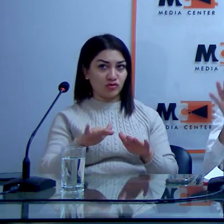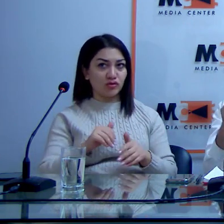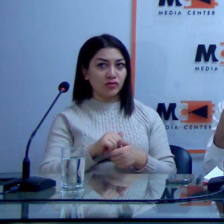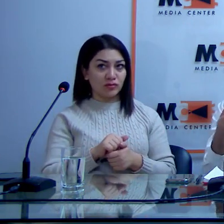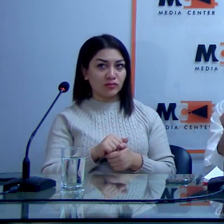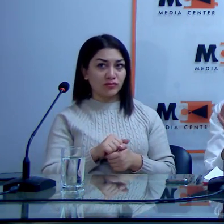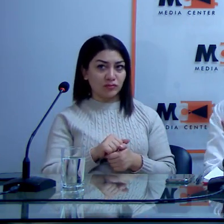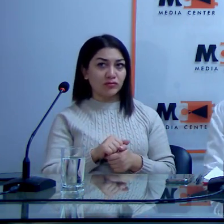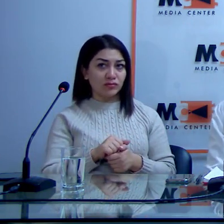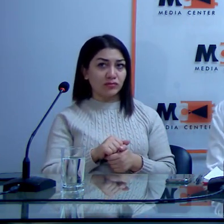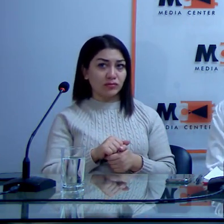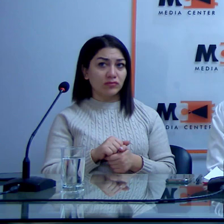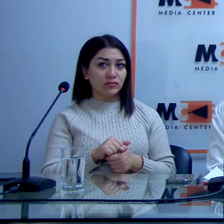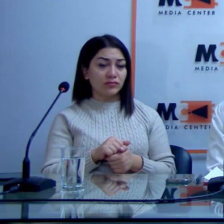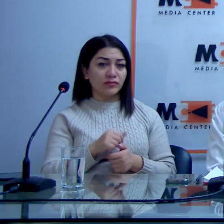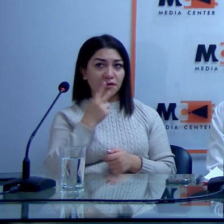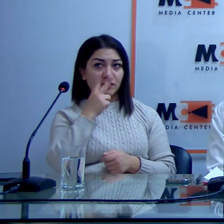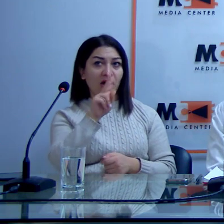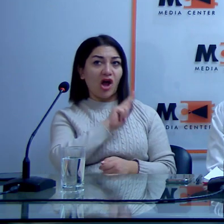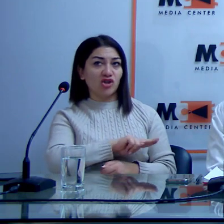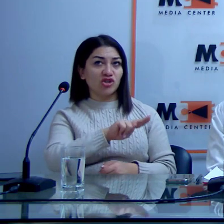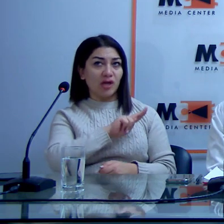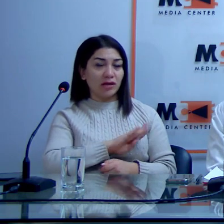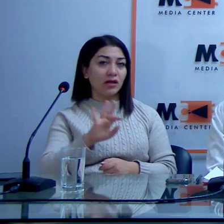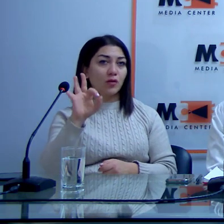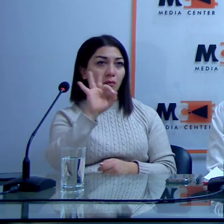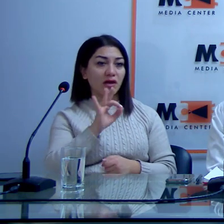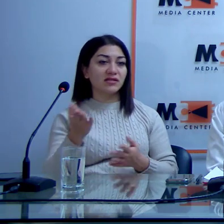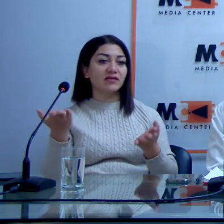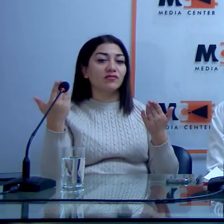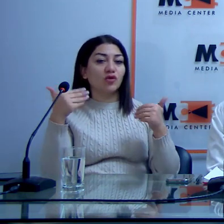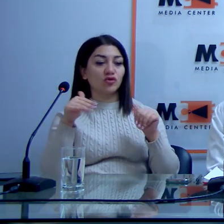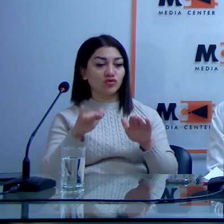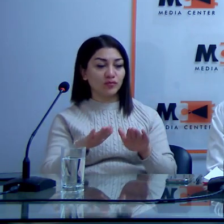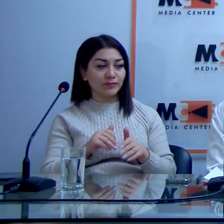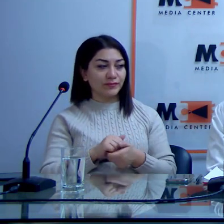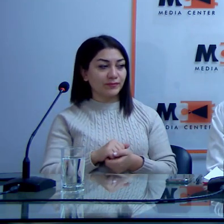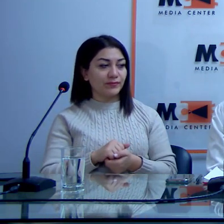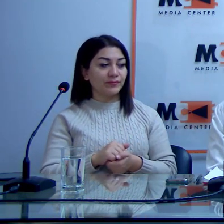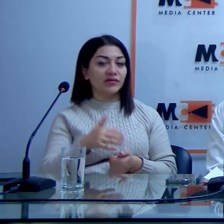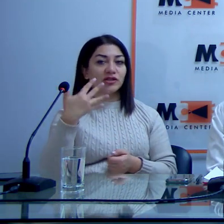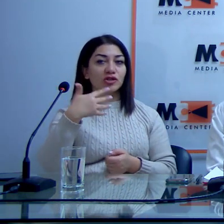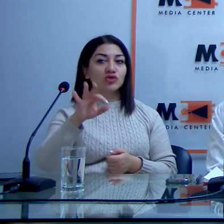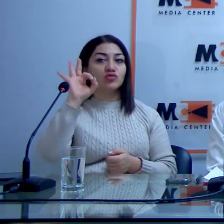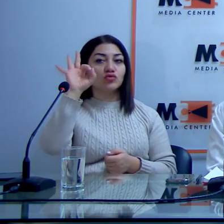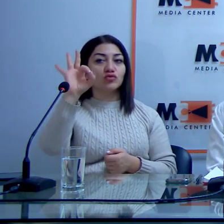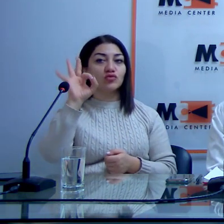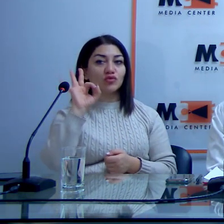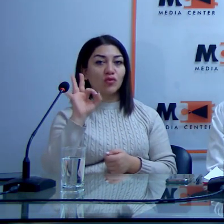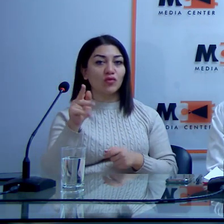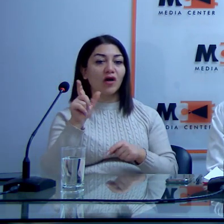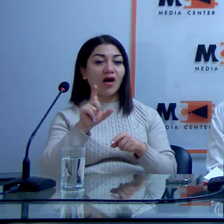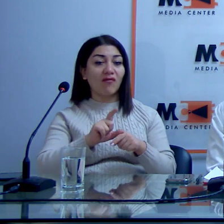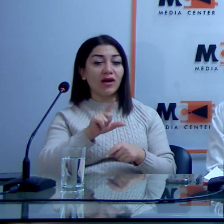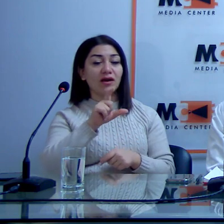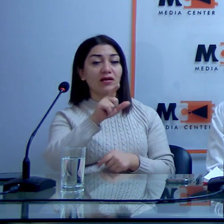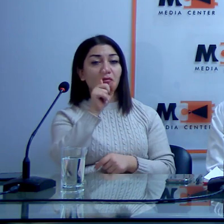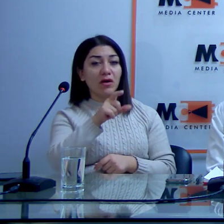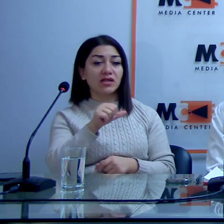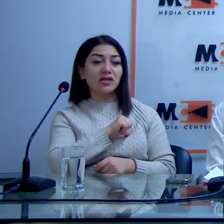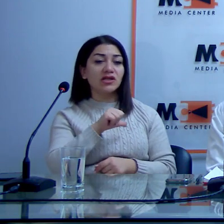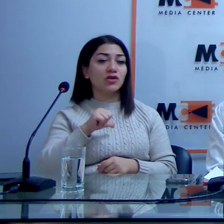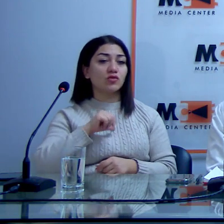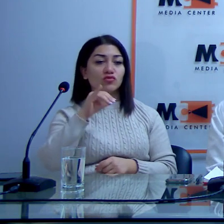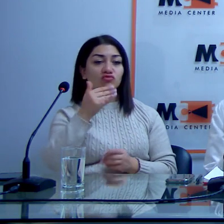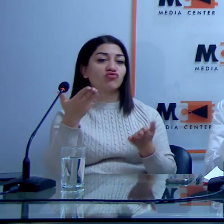Եվ այստեղ տեսնում ենք, որ օրինակ աշխատելու վերաբերյալ որոշումները 50%-ից ավել դեպքերում լխու անձին ինքնուրույն